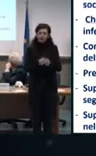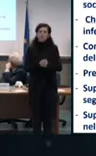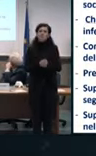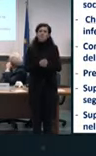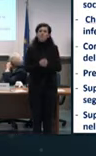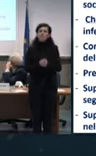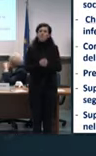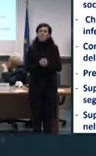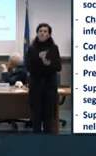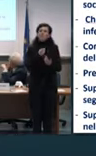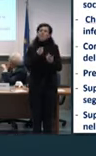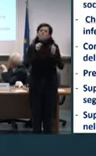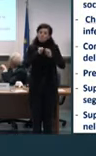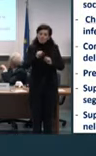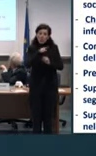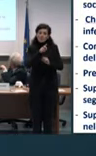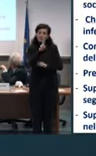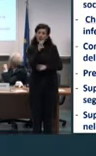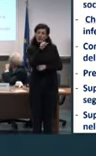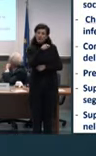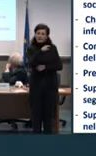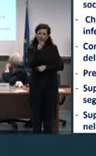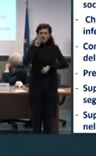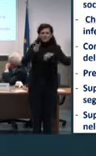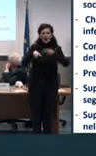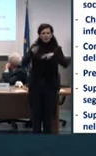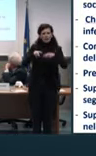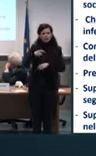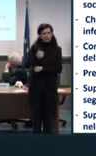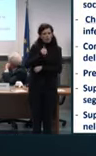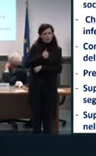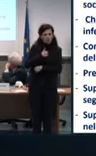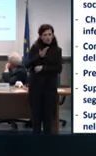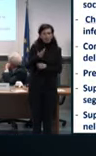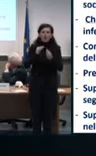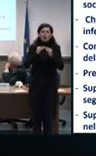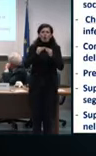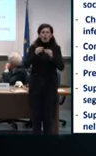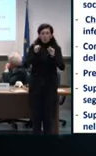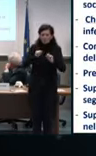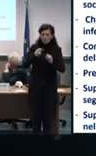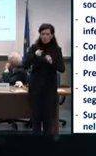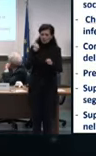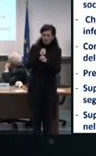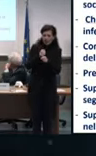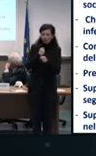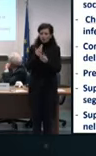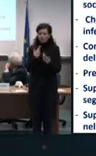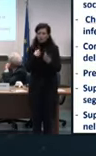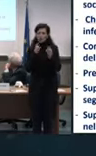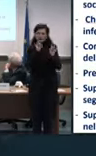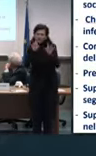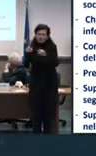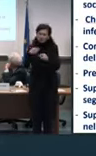aiuti a valutare sostanzialmente di cose dotarsi ogni cosa rafforzare nel momento in cui devono confrontarsi con questo tipo di